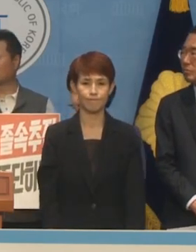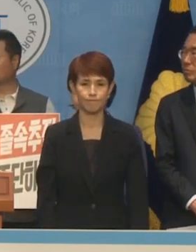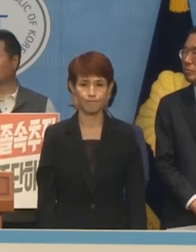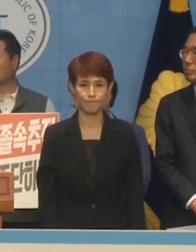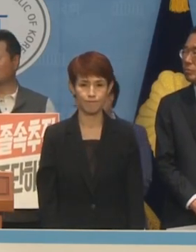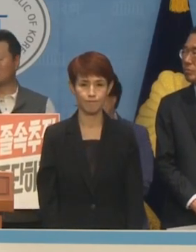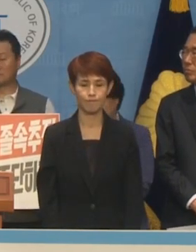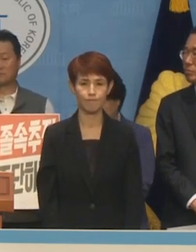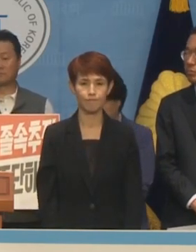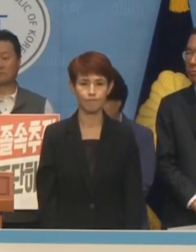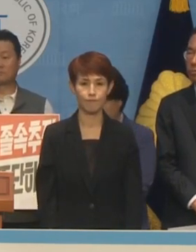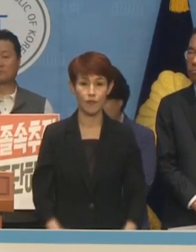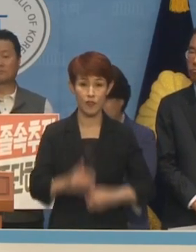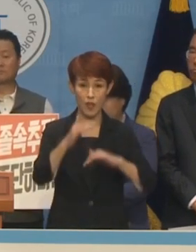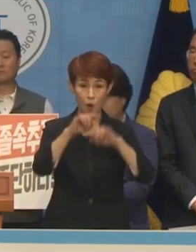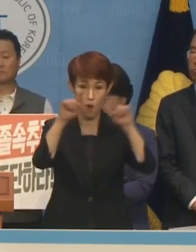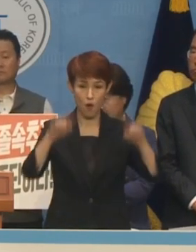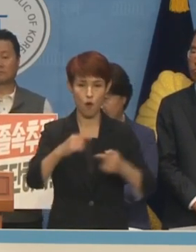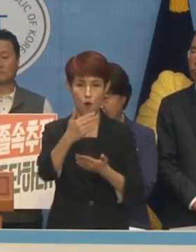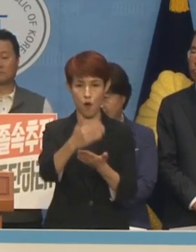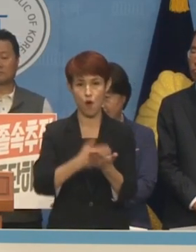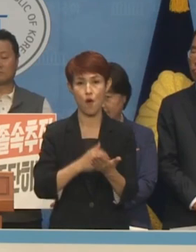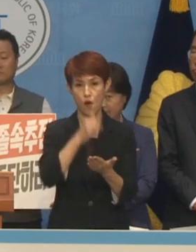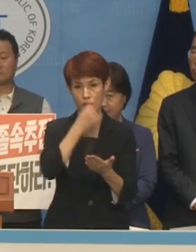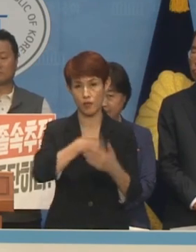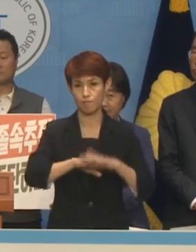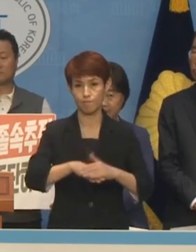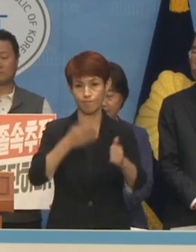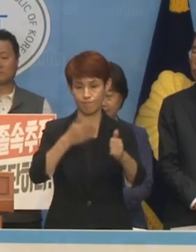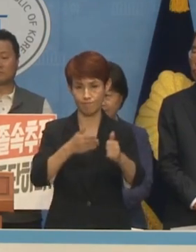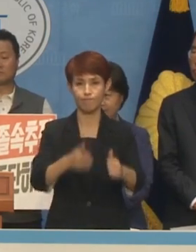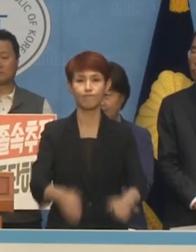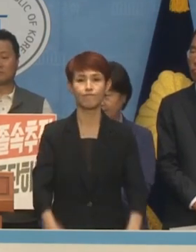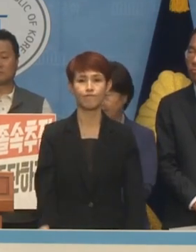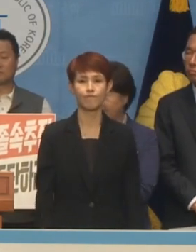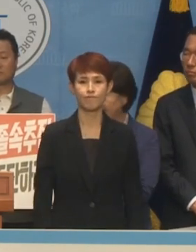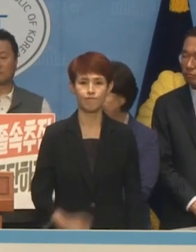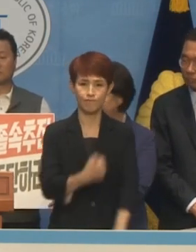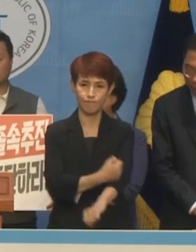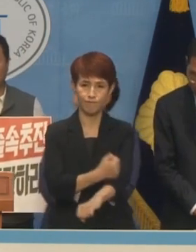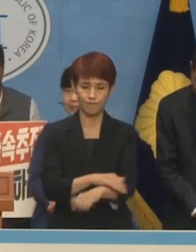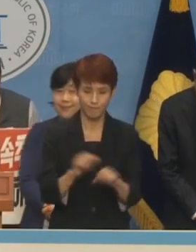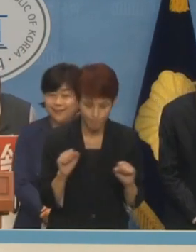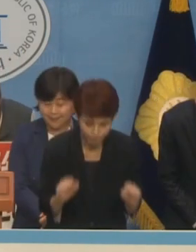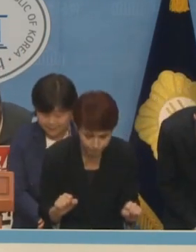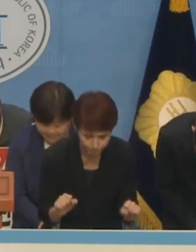내용은 사전 배포해드린 보도자료를 참조하시기 바라겠습니다. 수고하셨습니다.